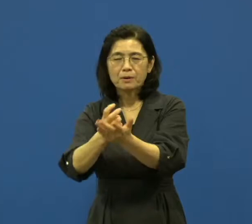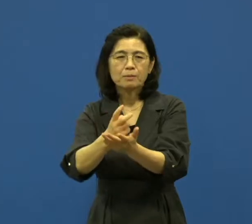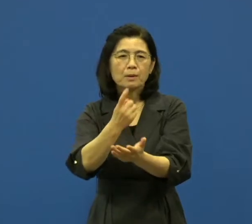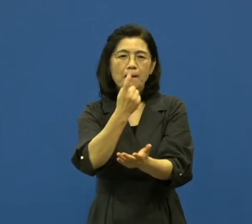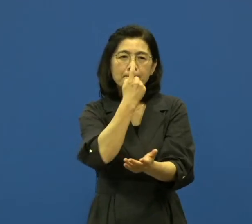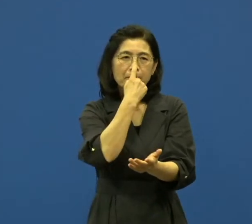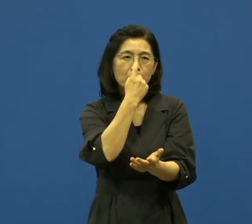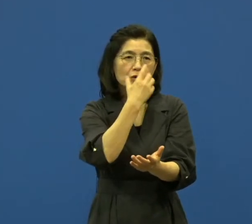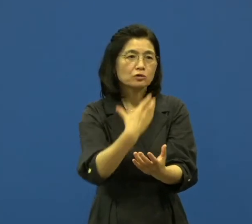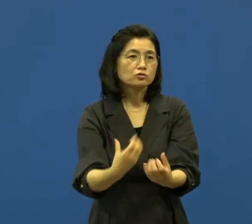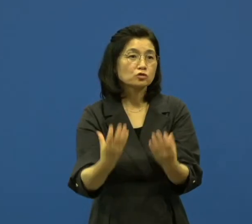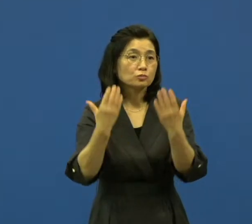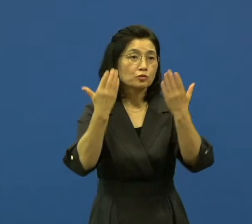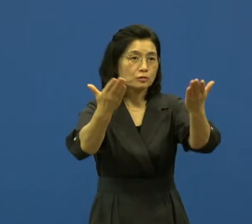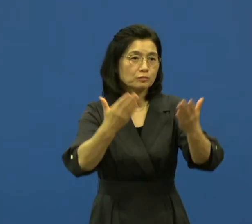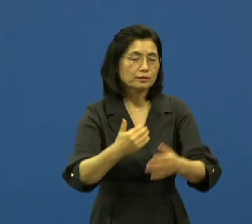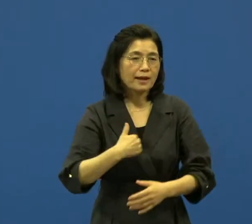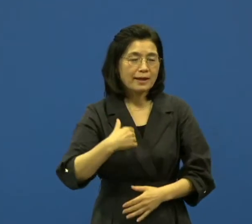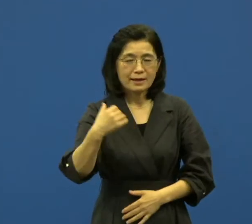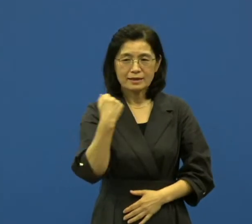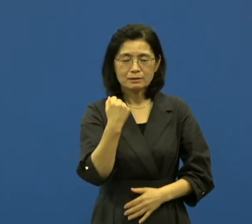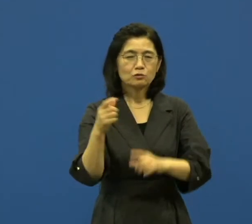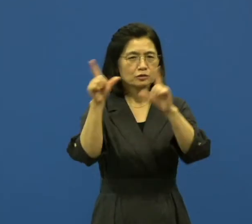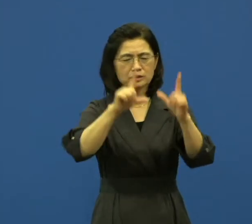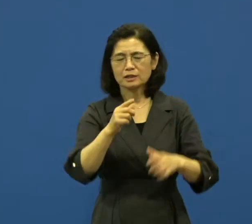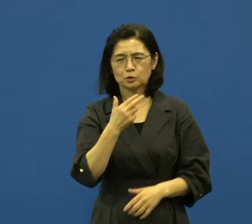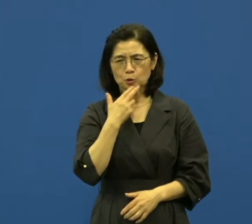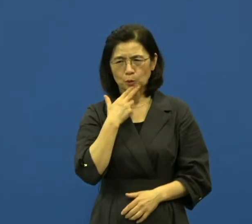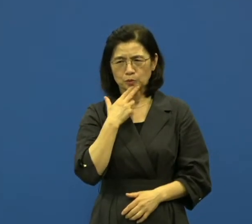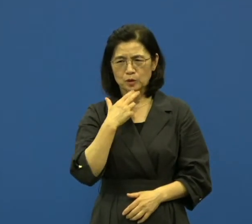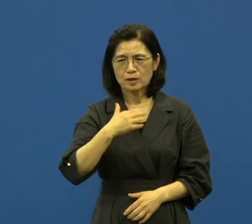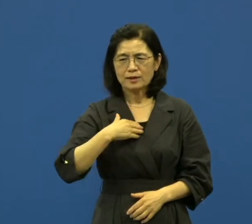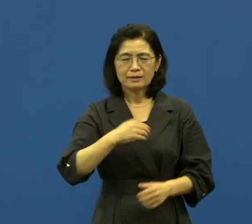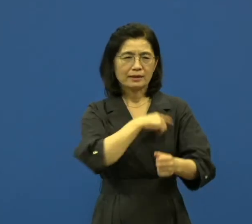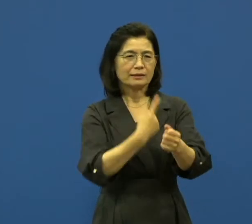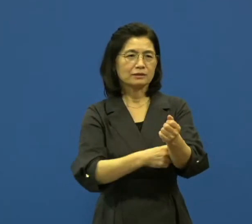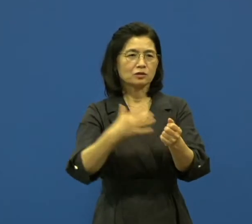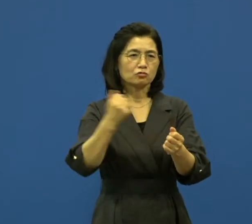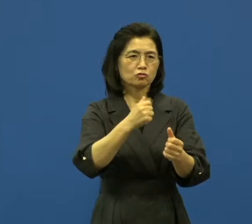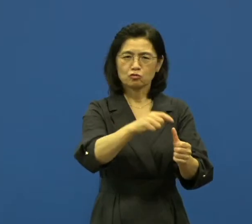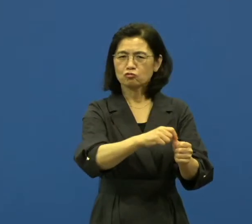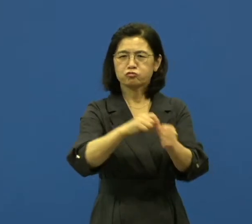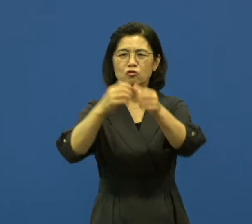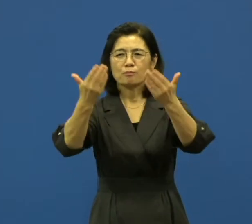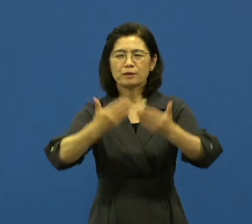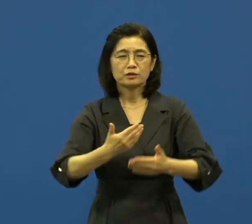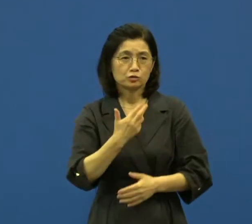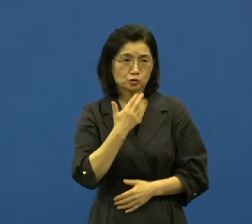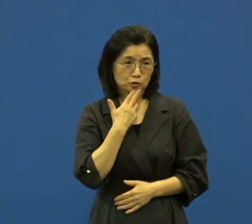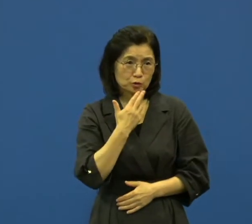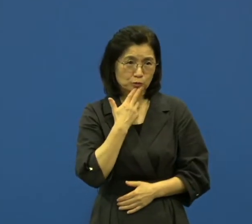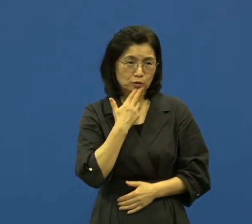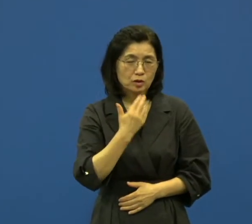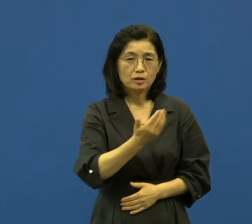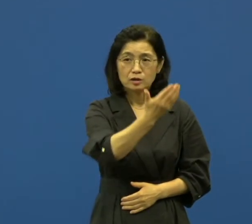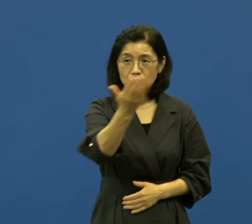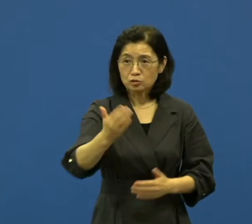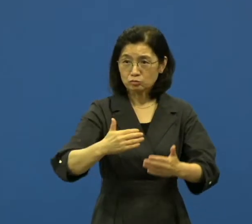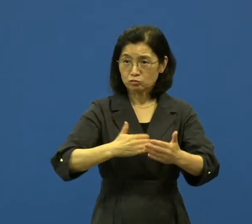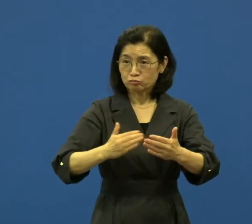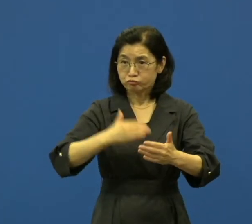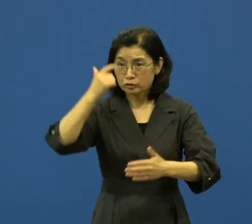축원합니다. 내 힘으로는 살아갈 수 없고 내 능력으로는 구원을 얻을 수 있다는 걸 인정하십시오. 여러분, 불안하십니까?